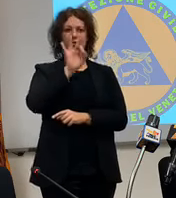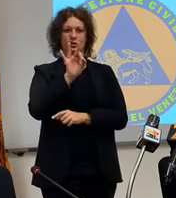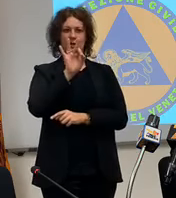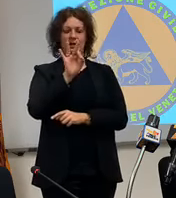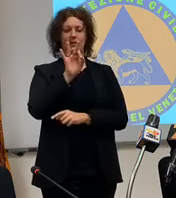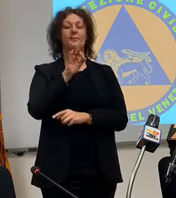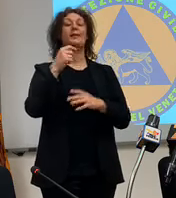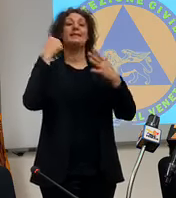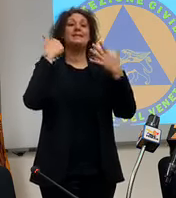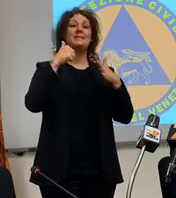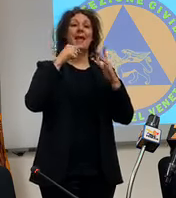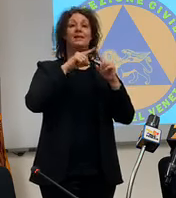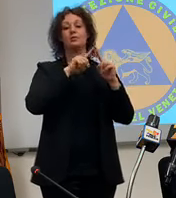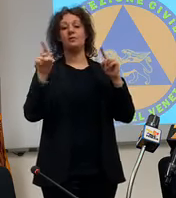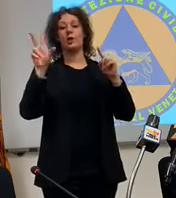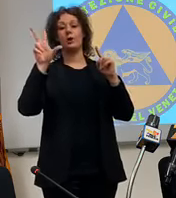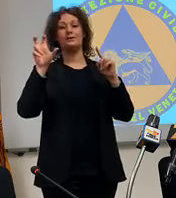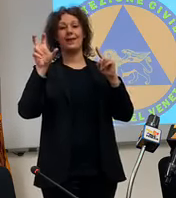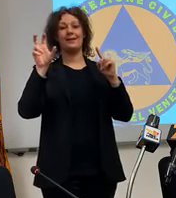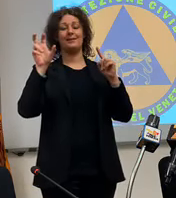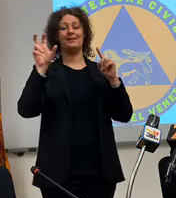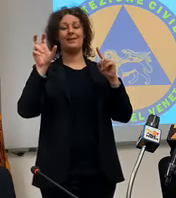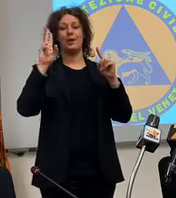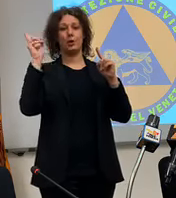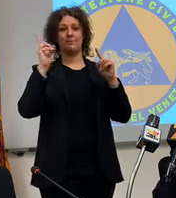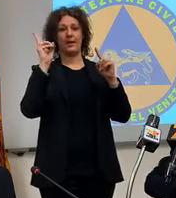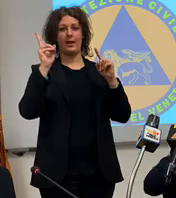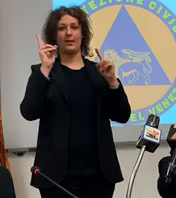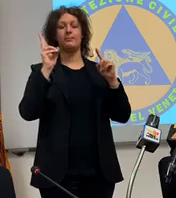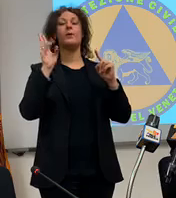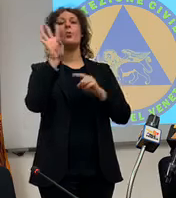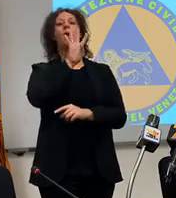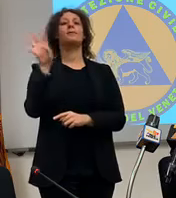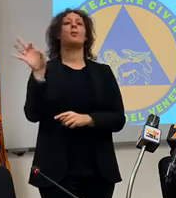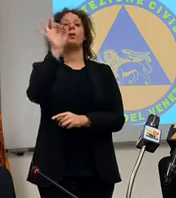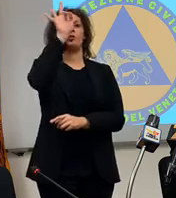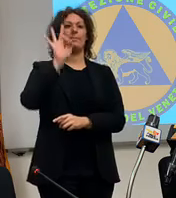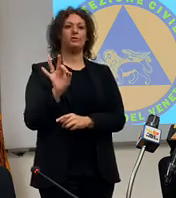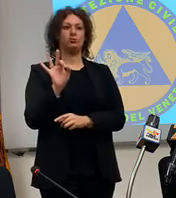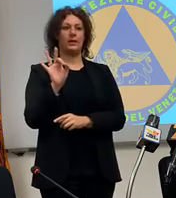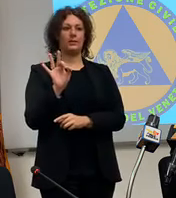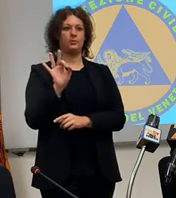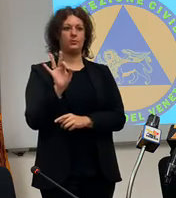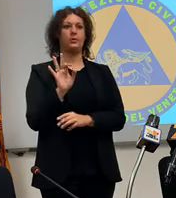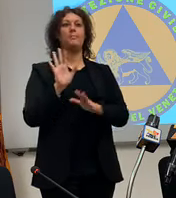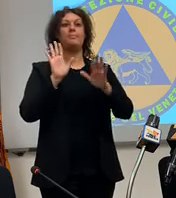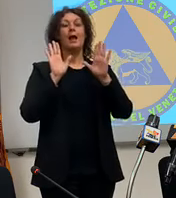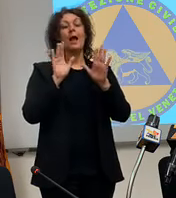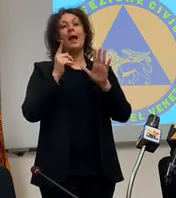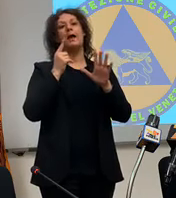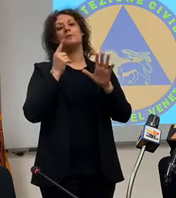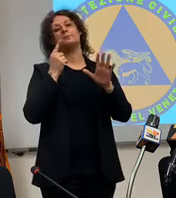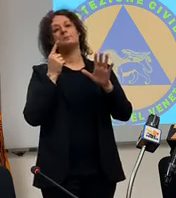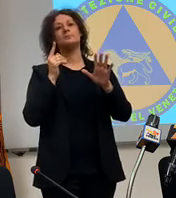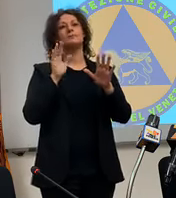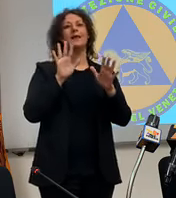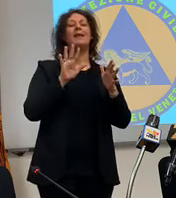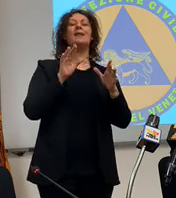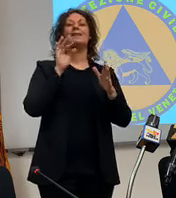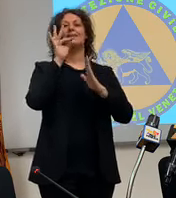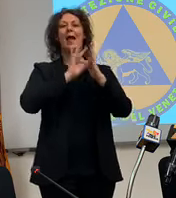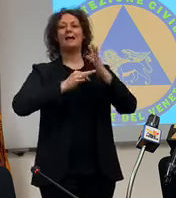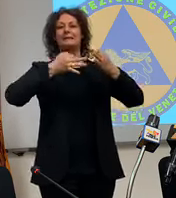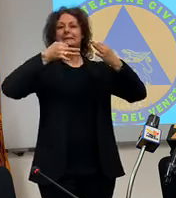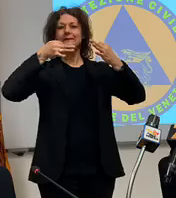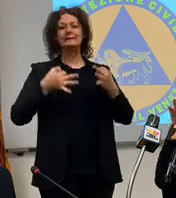dal 16 al 30 novembre più 44% però ho detto che questi sono dati da prendere con le pinze perché sapete che i dati